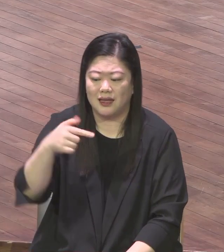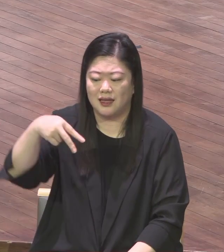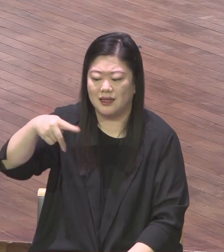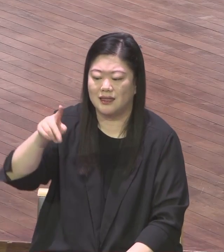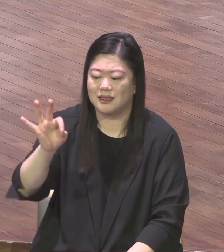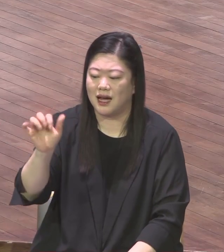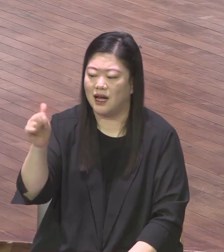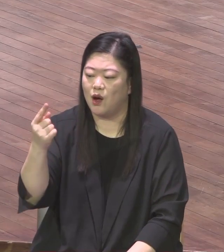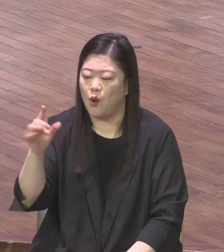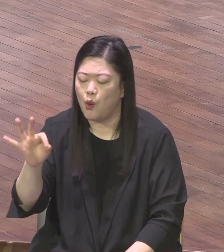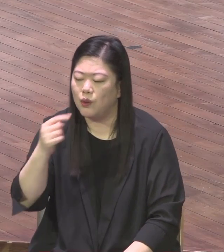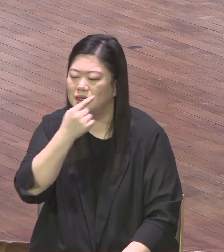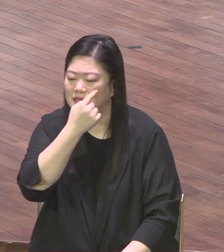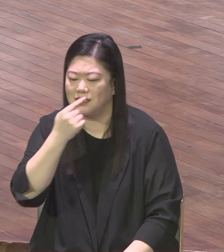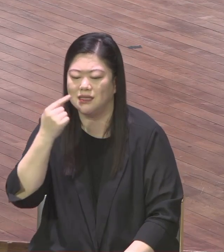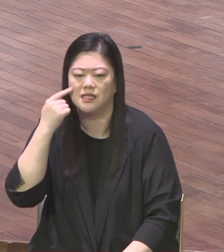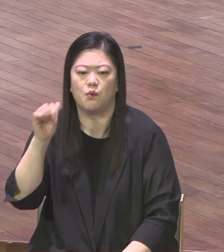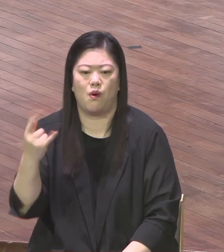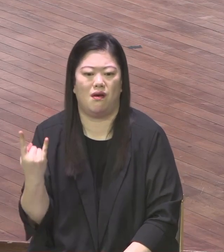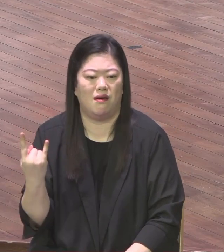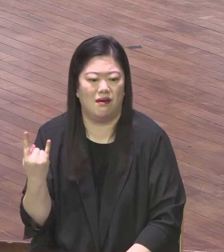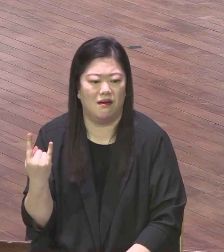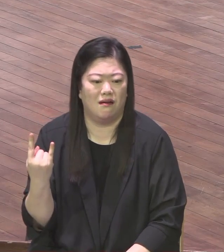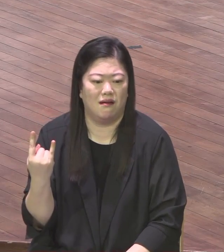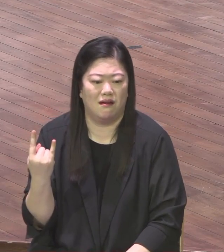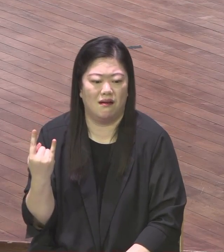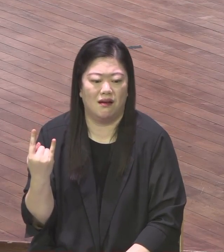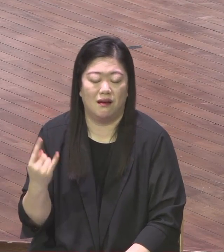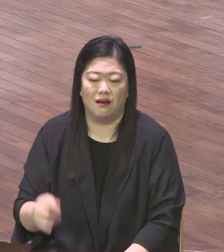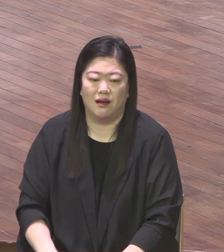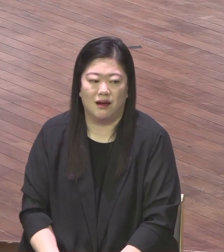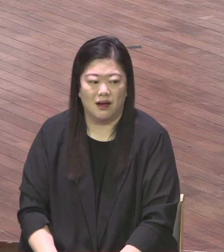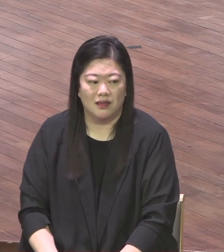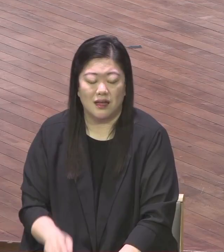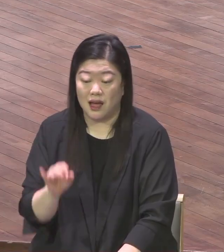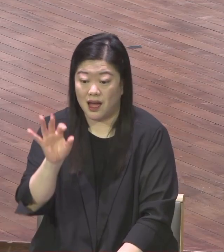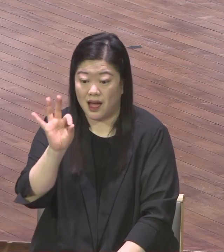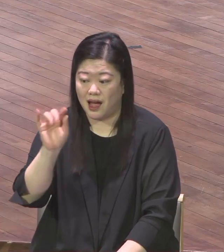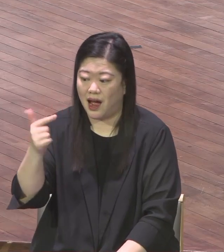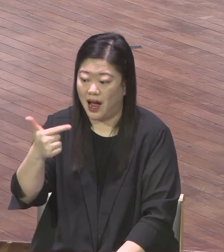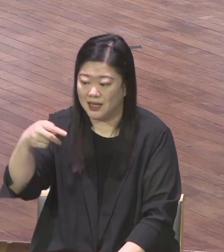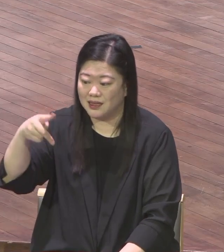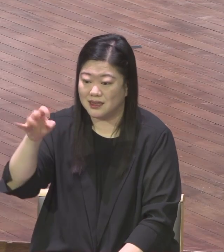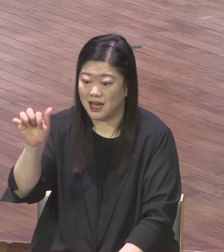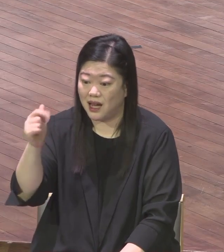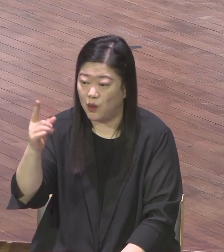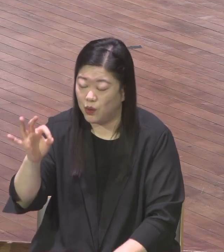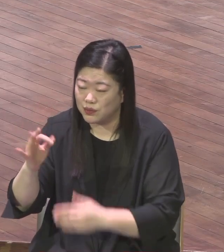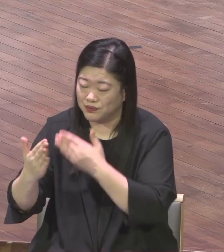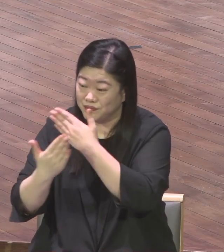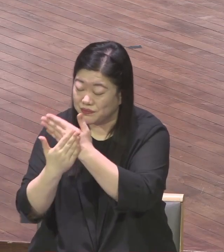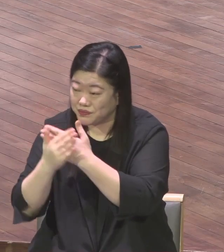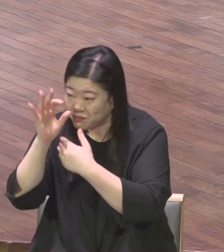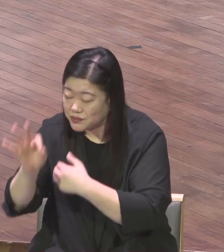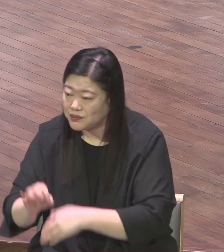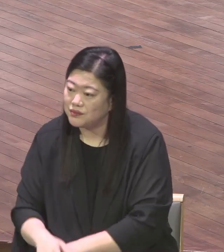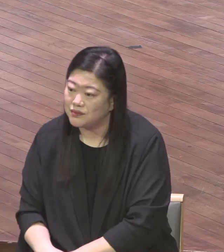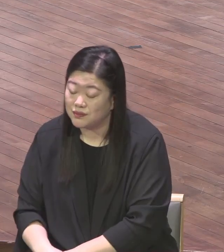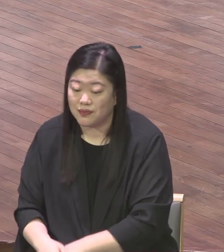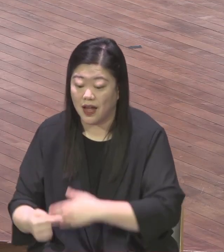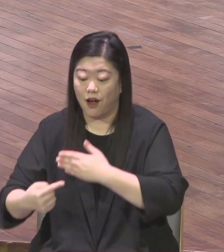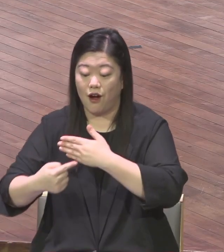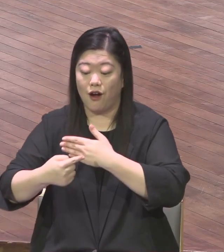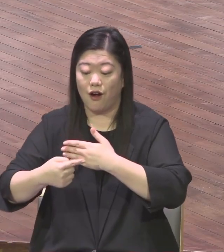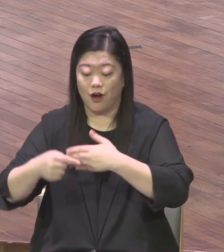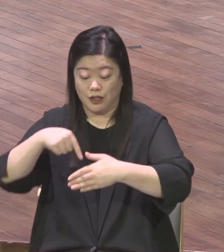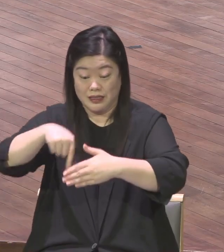정인회지요. 하나님의 교회가 안상홍 정인, 이 안상홍. 그러니까 이들은요, 이 교리가 뭐냐?